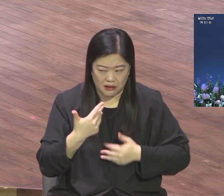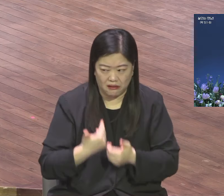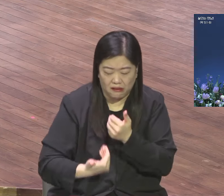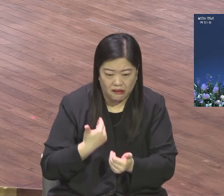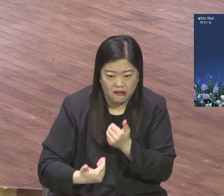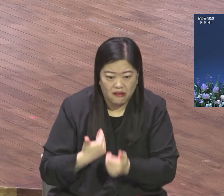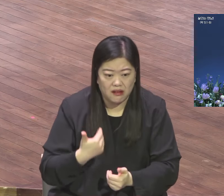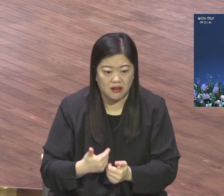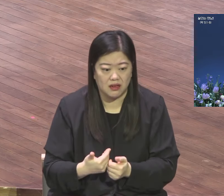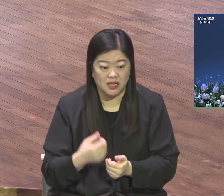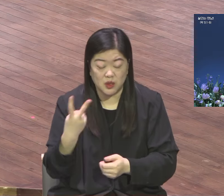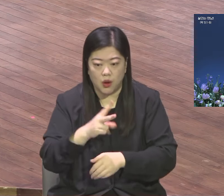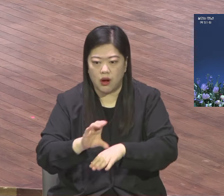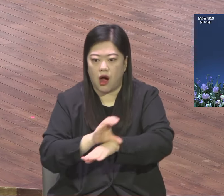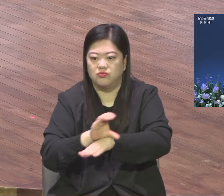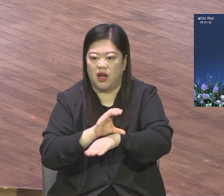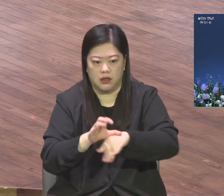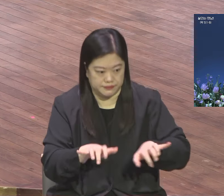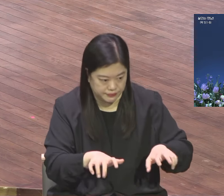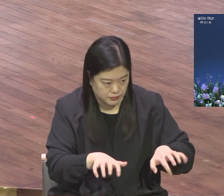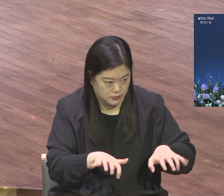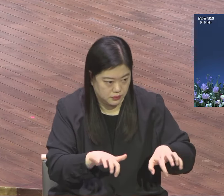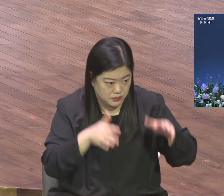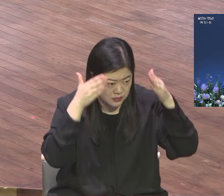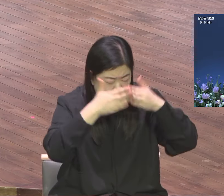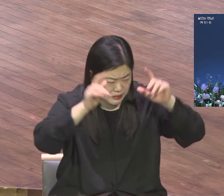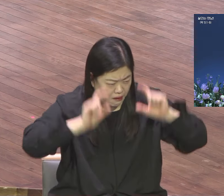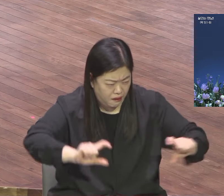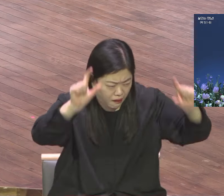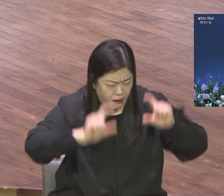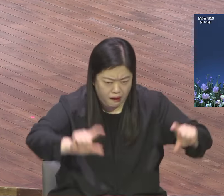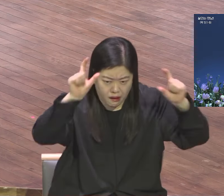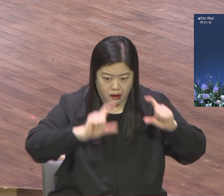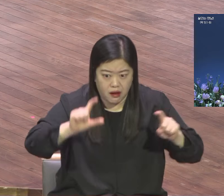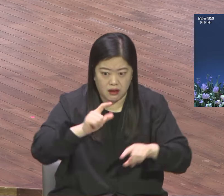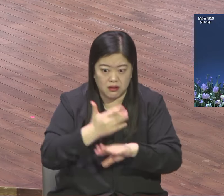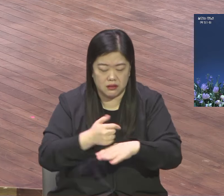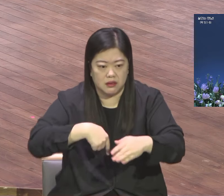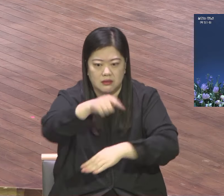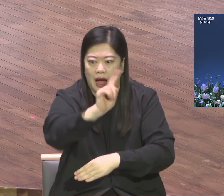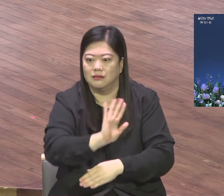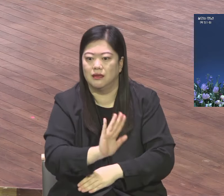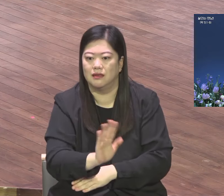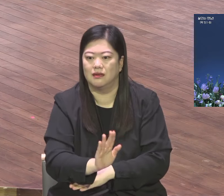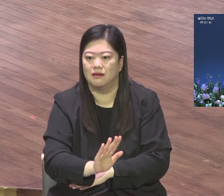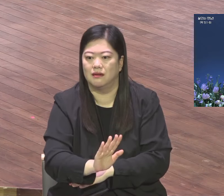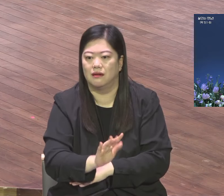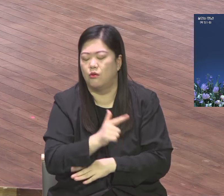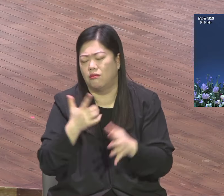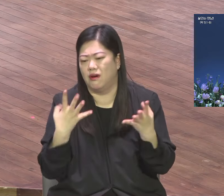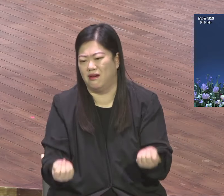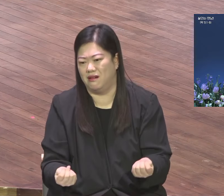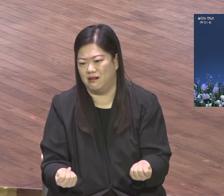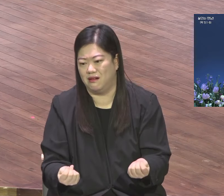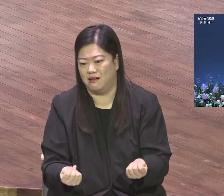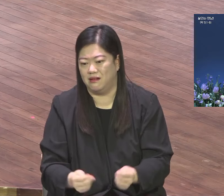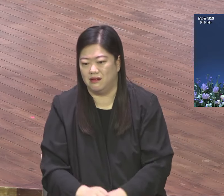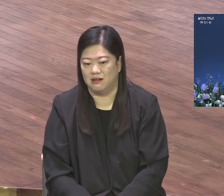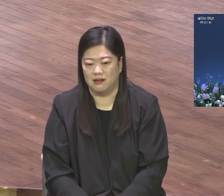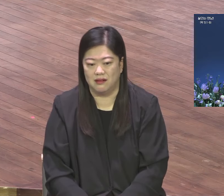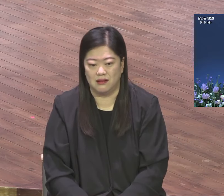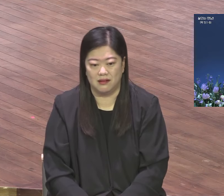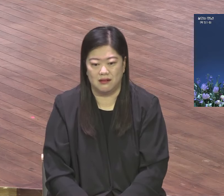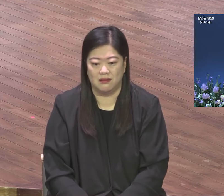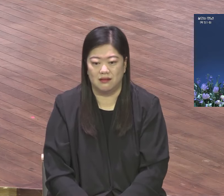이런 것들로 인해서 이들이 이렇게 망가졌다는 것입니다. 요즘 아무것도 하지